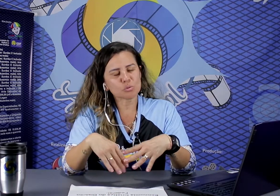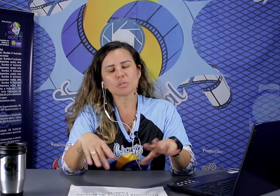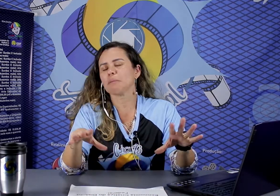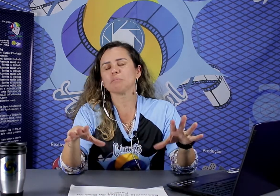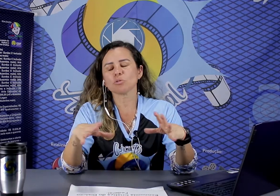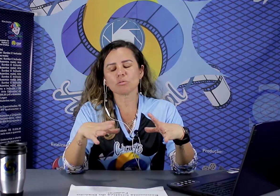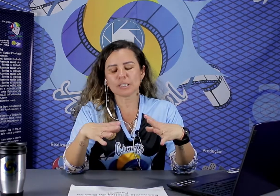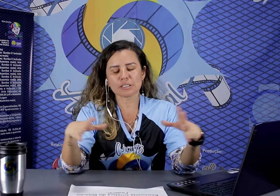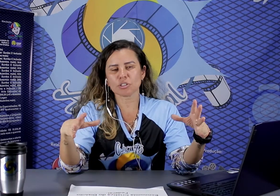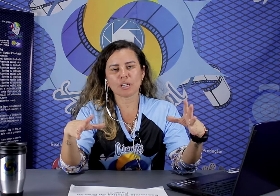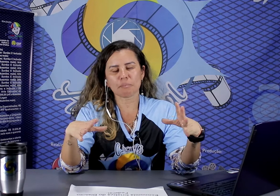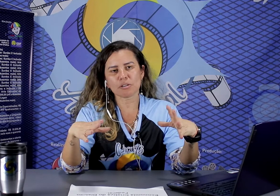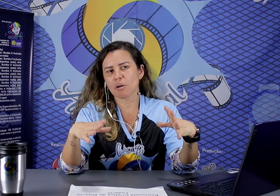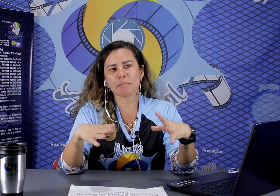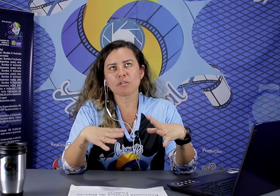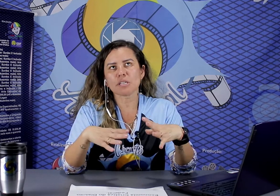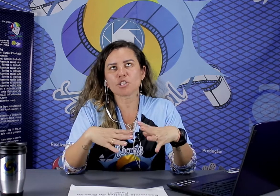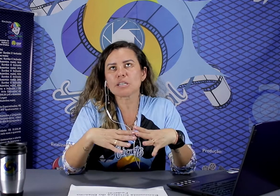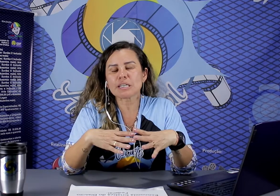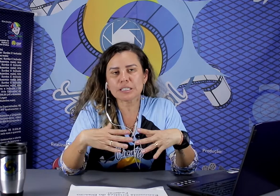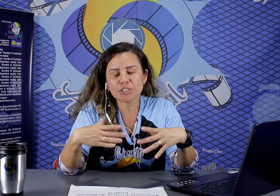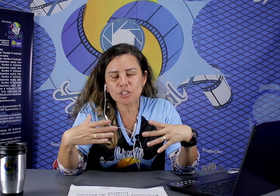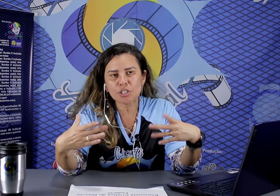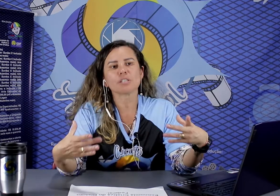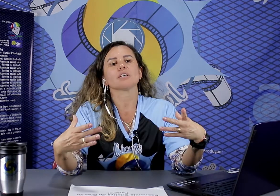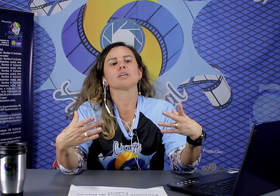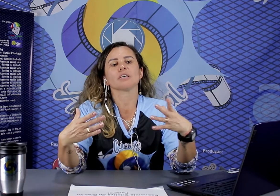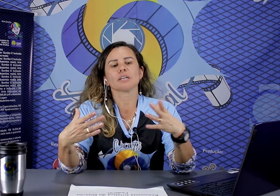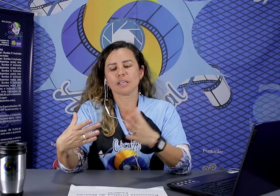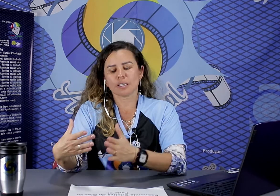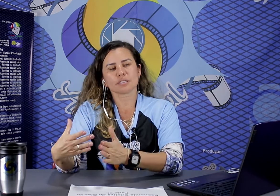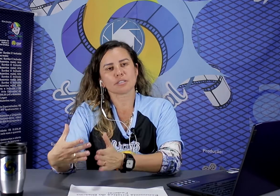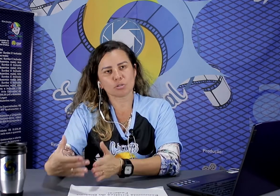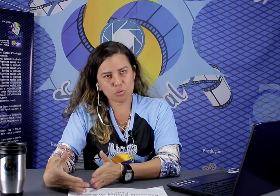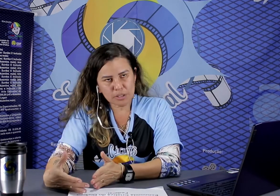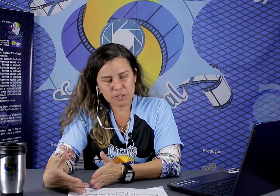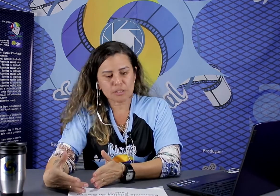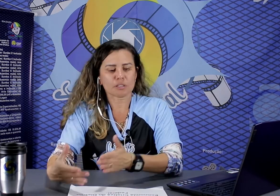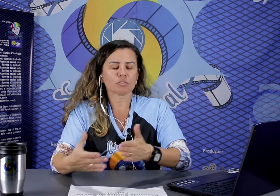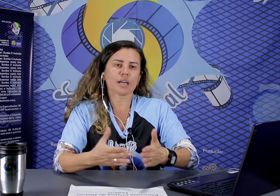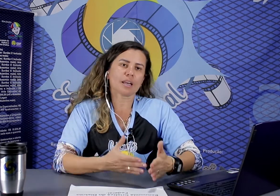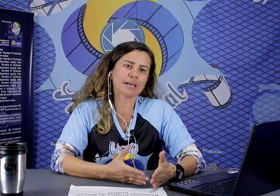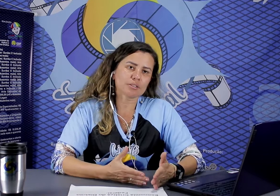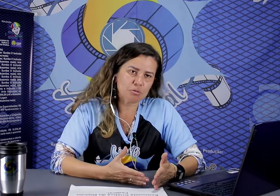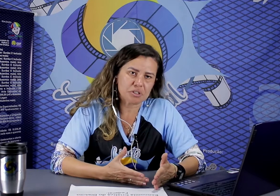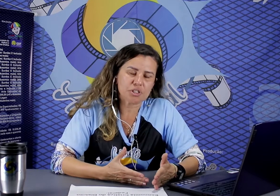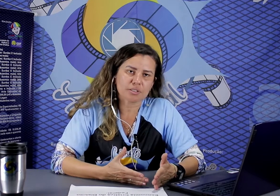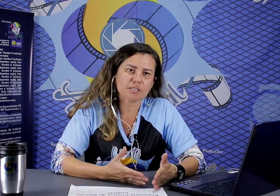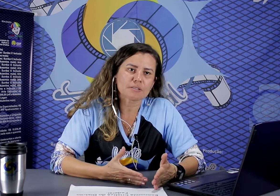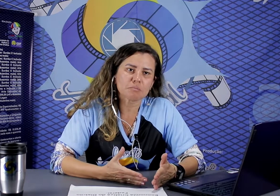é muito grande, é uma maioria gigante crianças surdas em lares ouvintes.